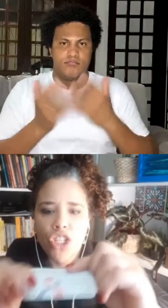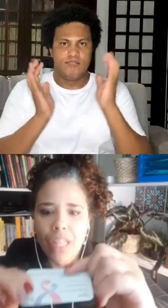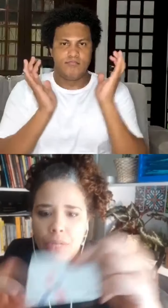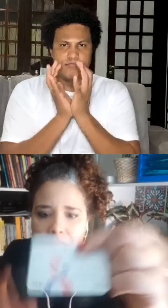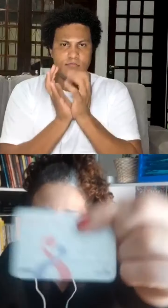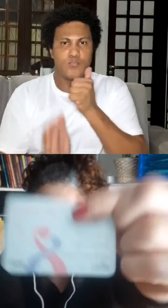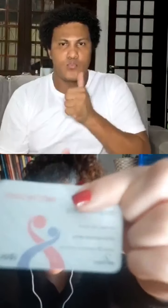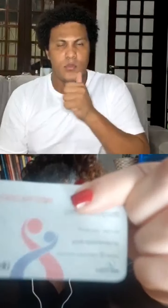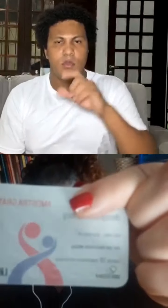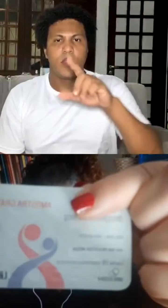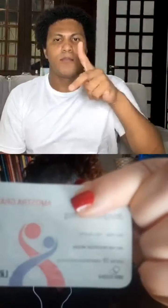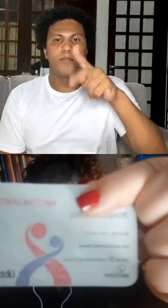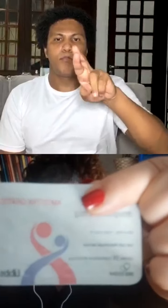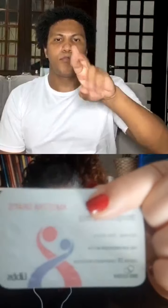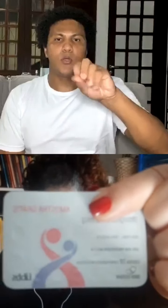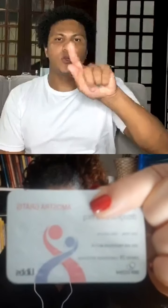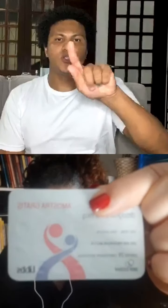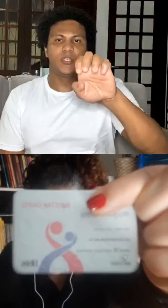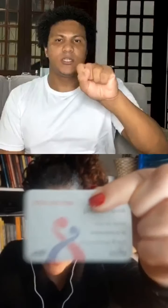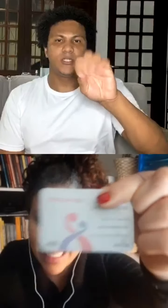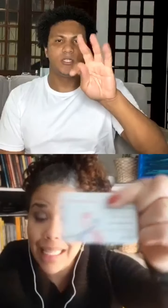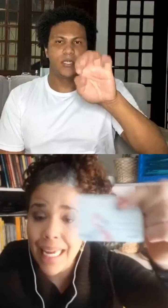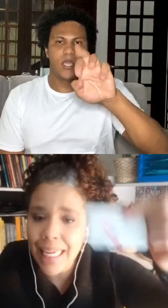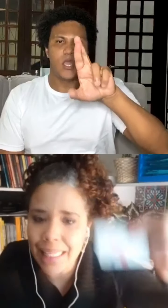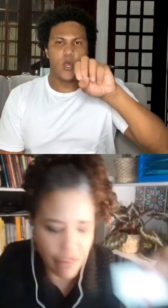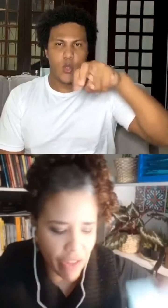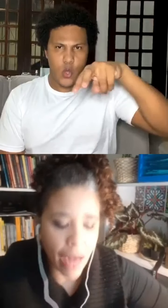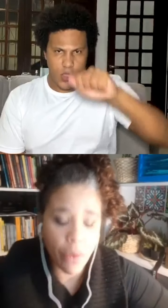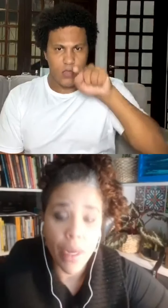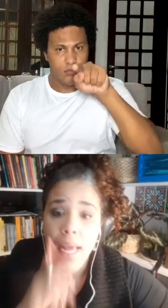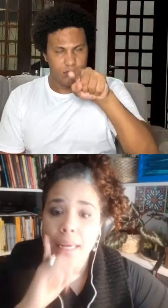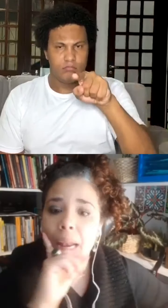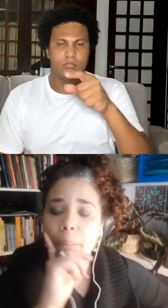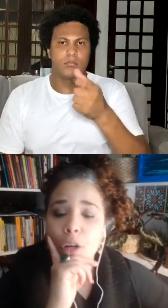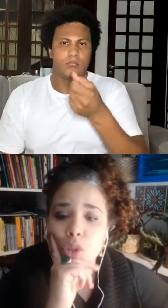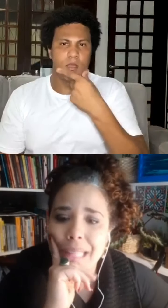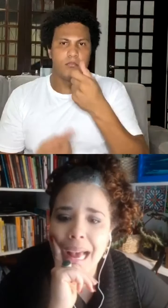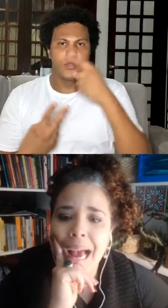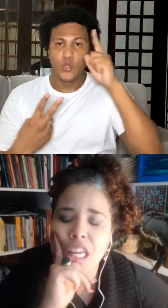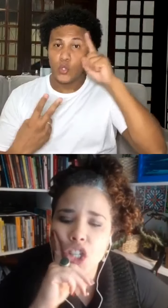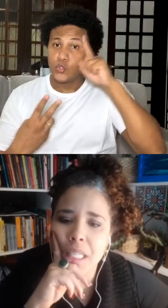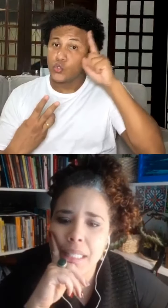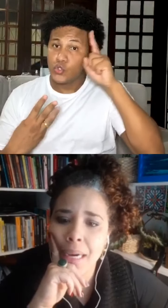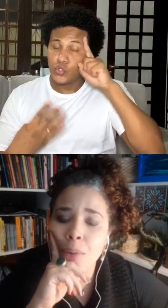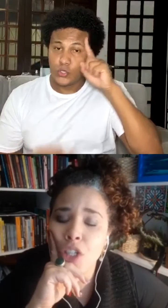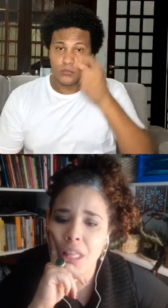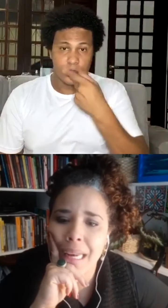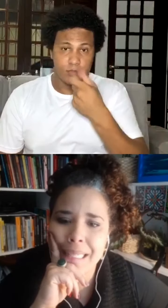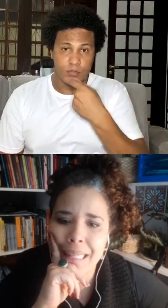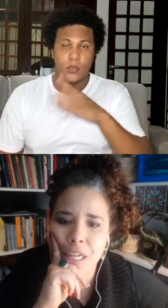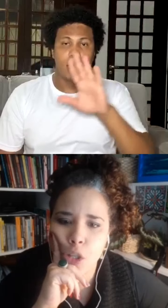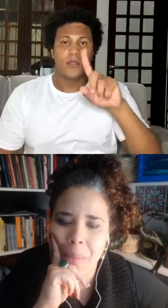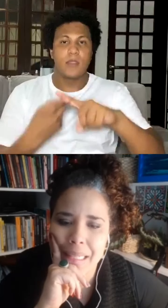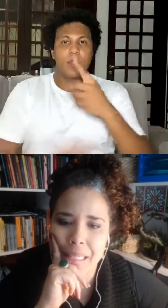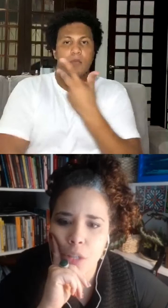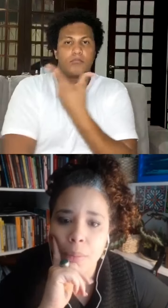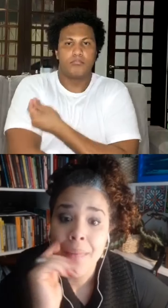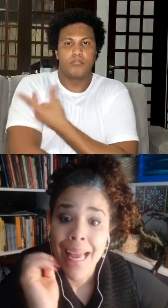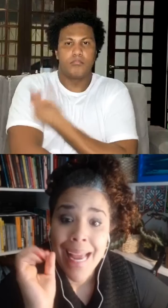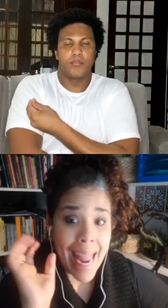desogestrel 75 miligramas todos os dias, sem intervalo, e ela pode usar a injeção de 3 em 3